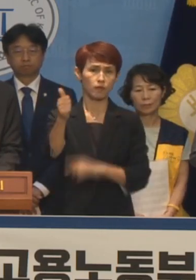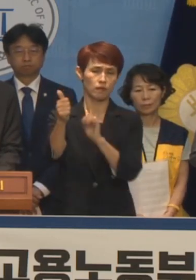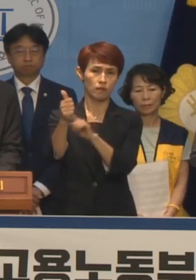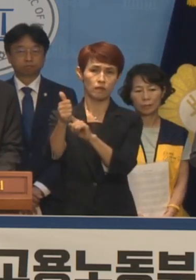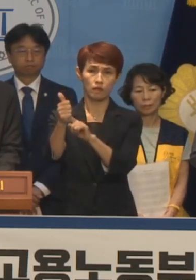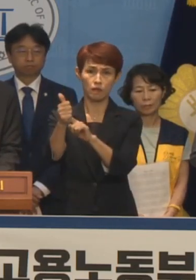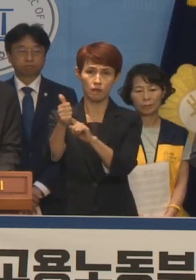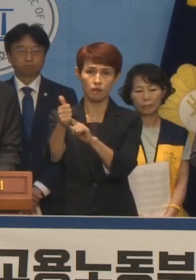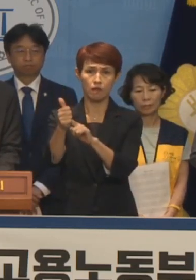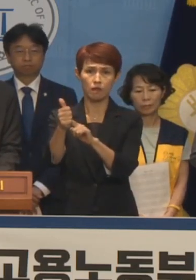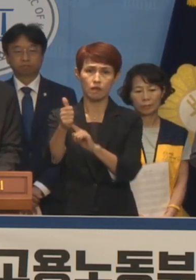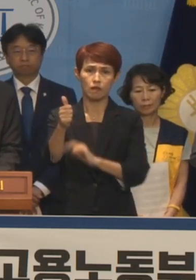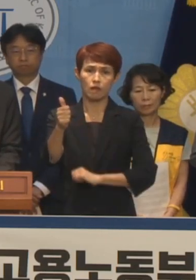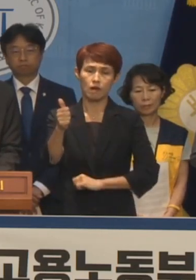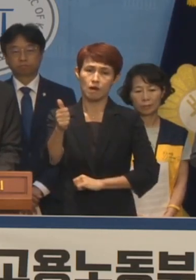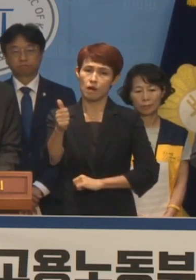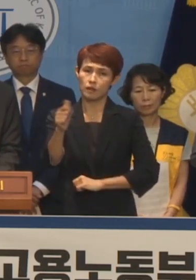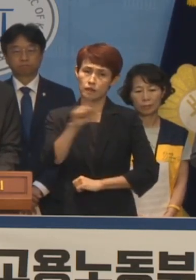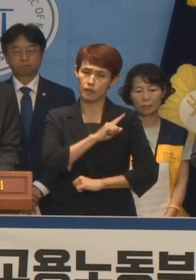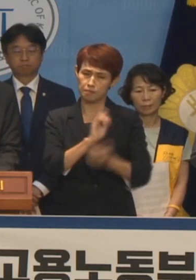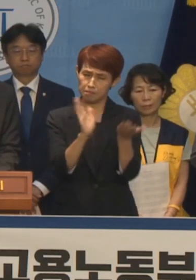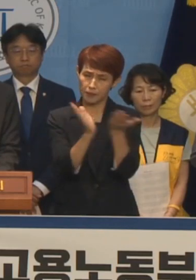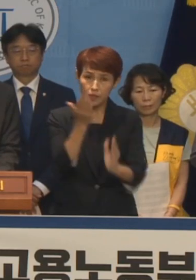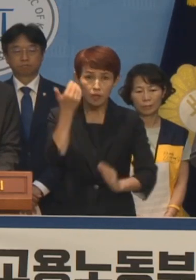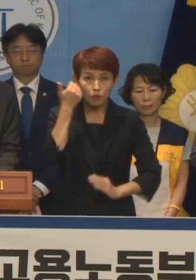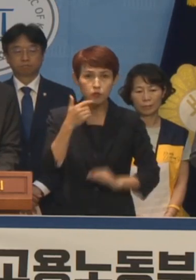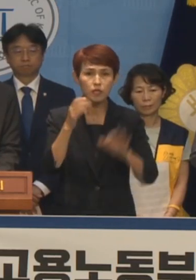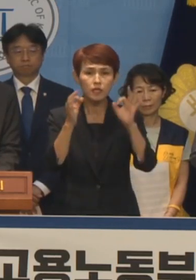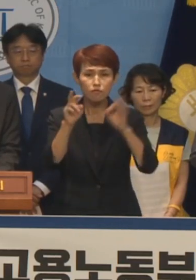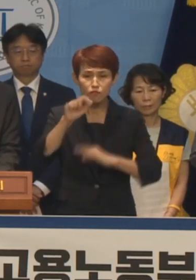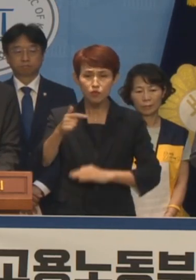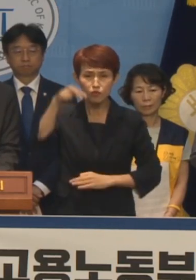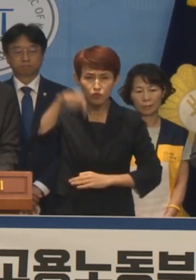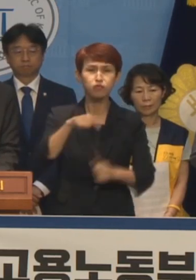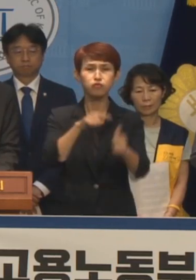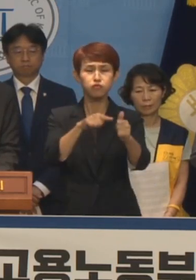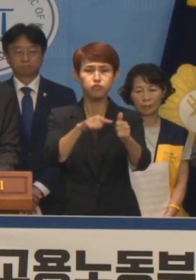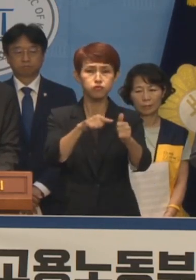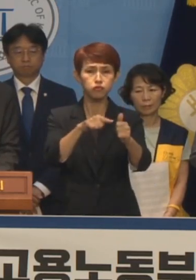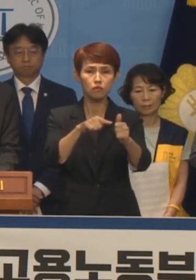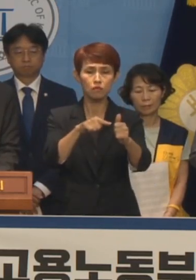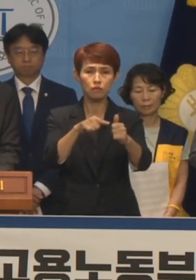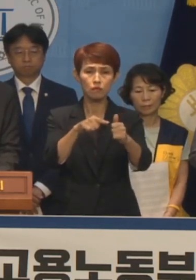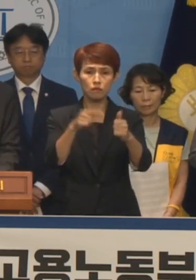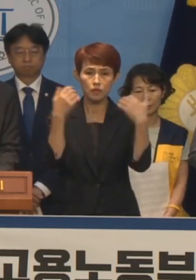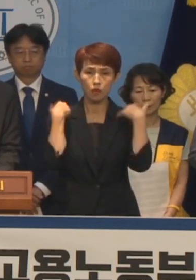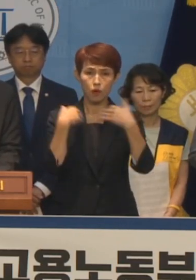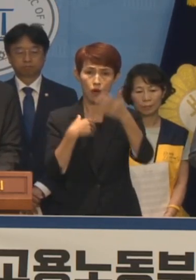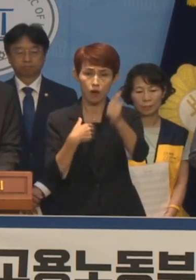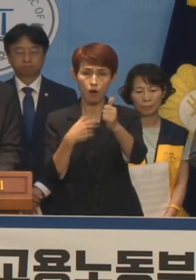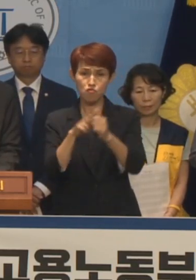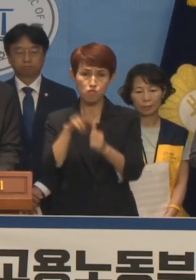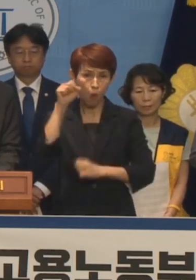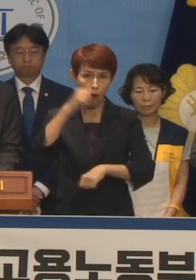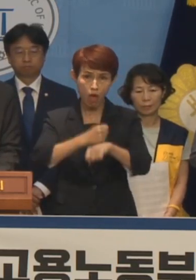자리에서 가장 먼 위치에 있는 사람이 장관 후보자로 지명된 것에 대해서 그동안